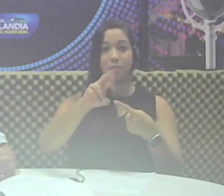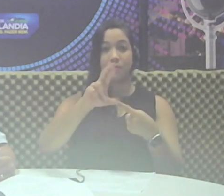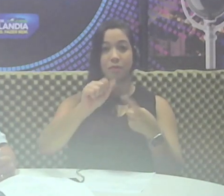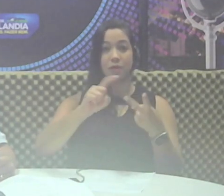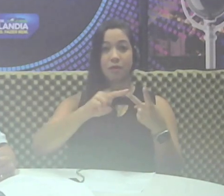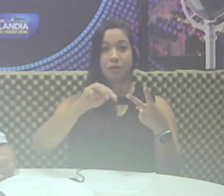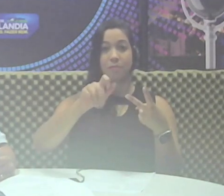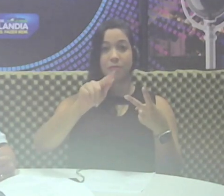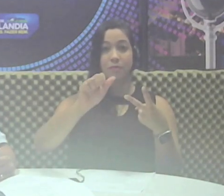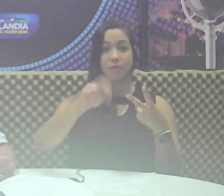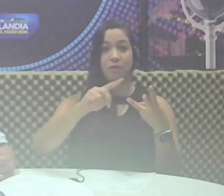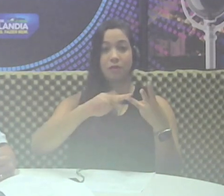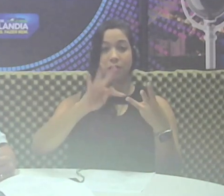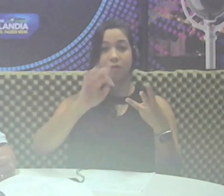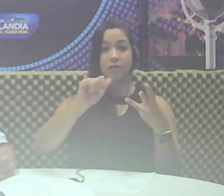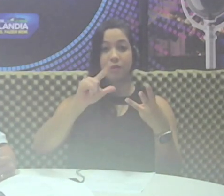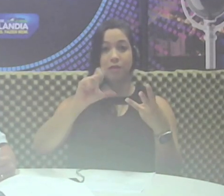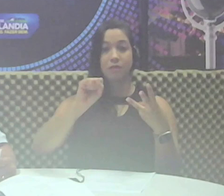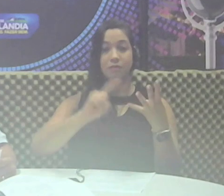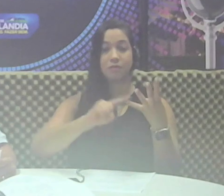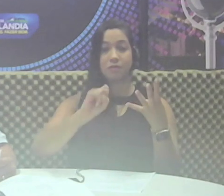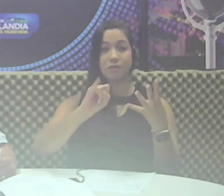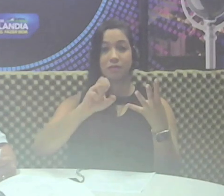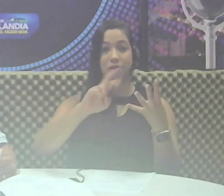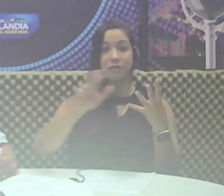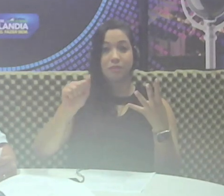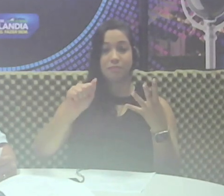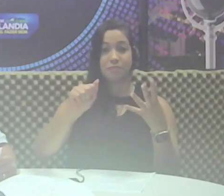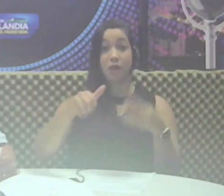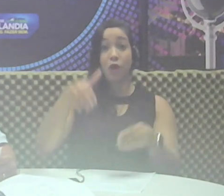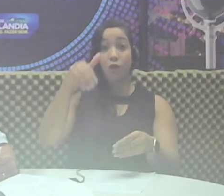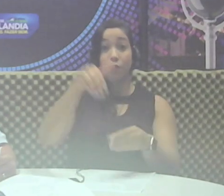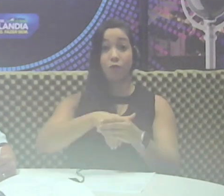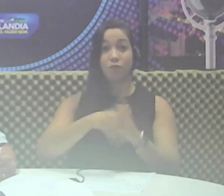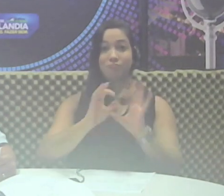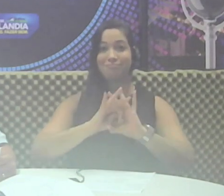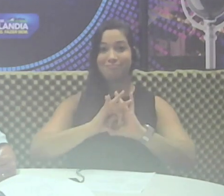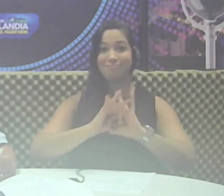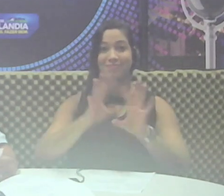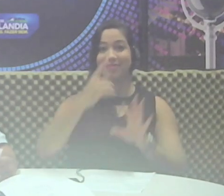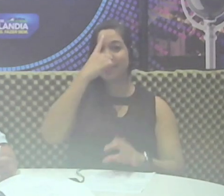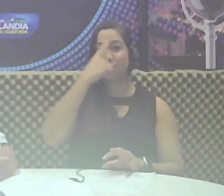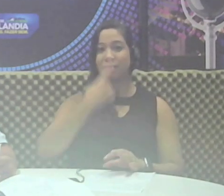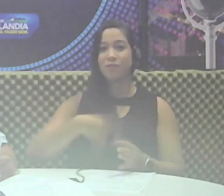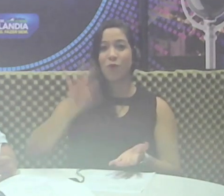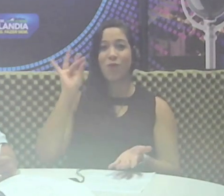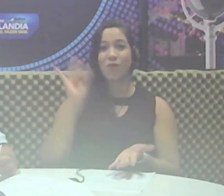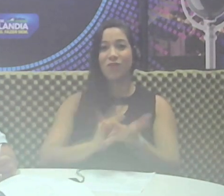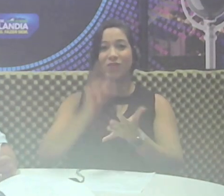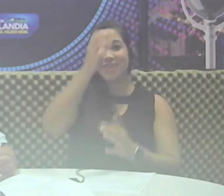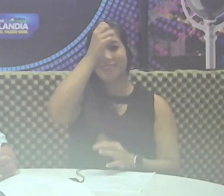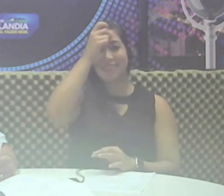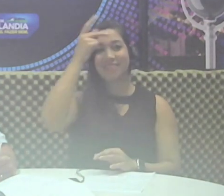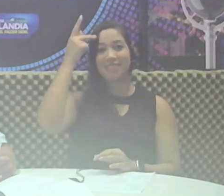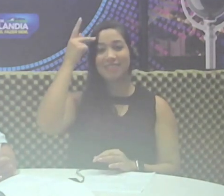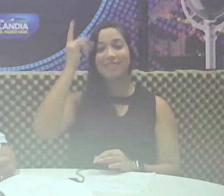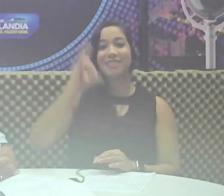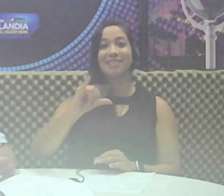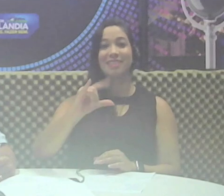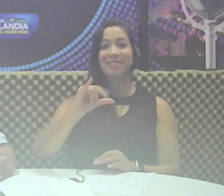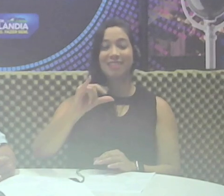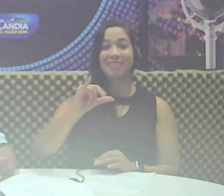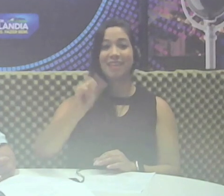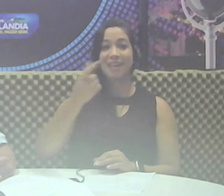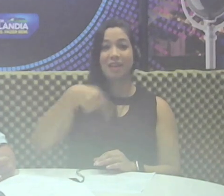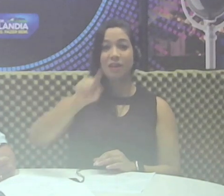Teios e Sierra. A votação está disponível no perfil oficial da Prefeitura no Instagram, @ Prefeitura